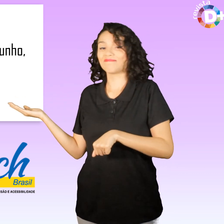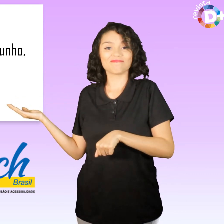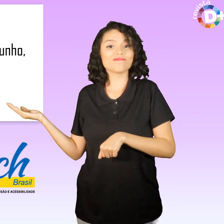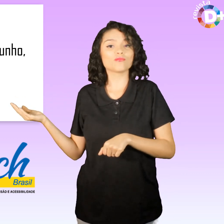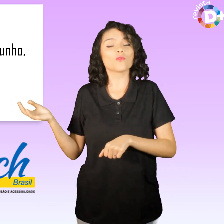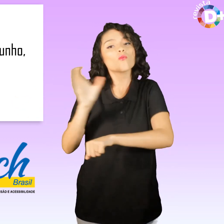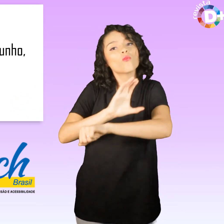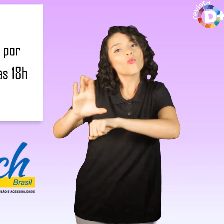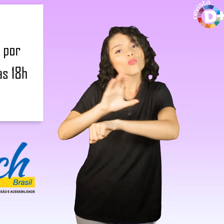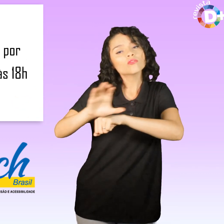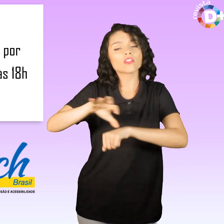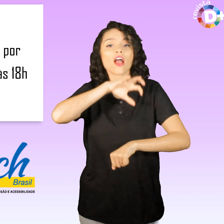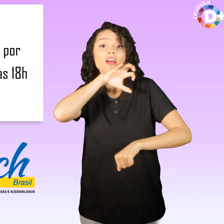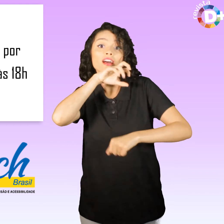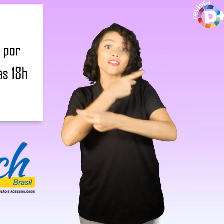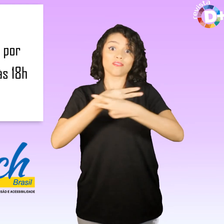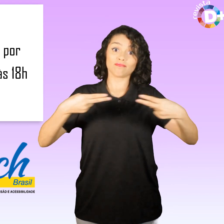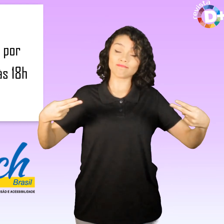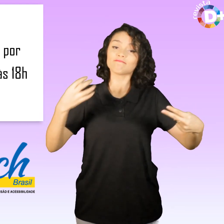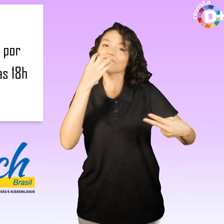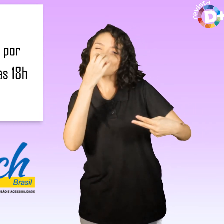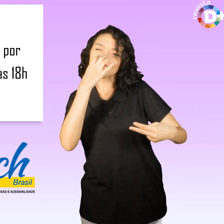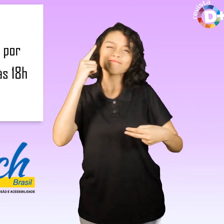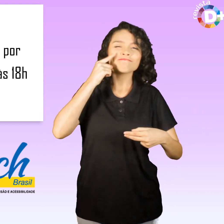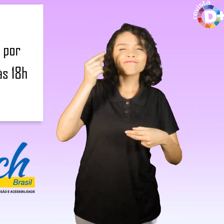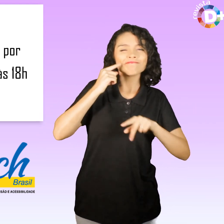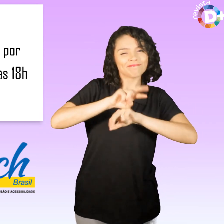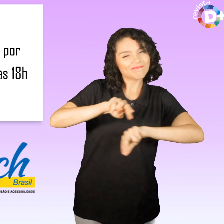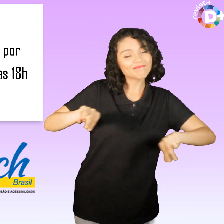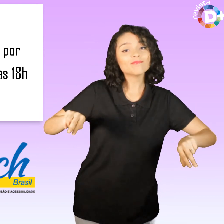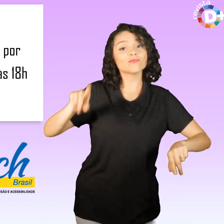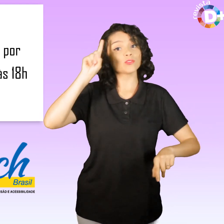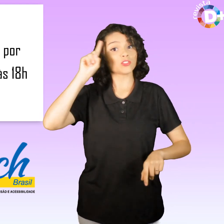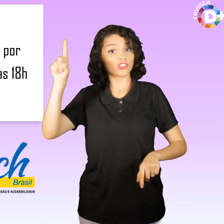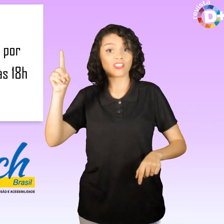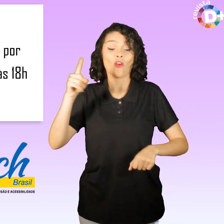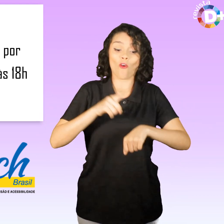Curso PET, Terapia Assistida por Animais, 4 de junho, das 13 às